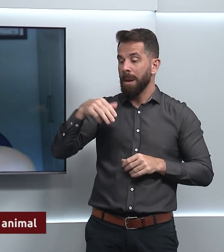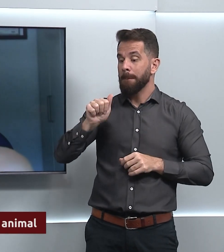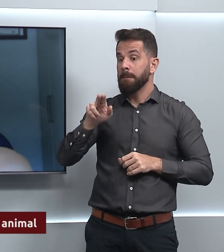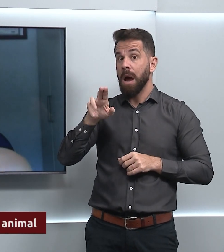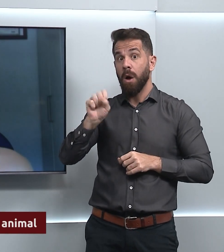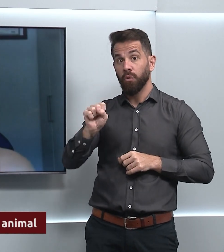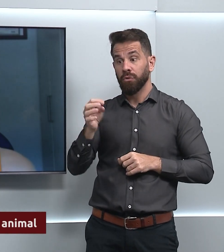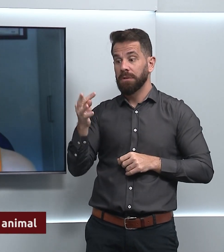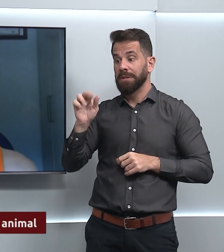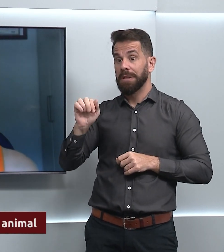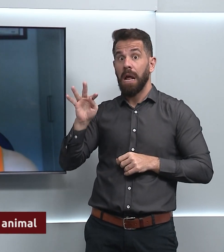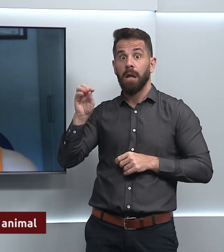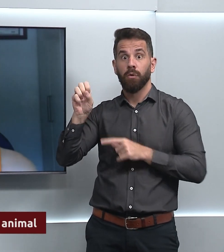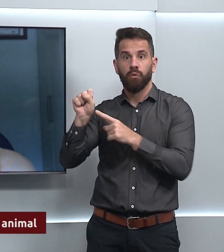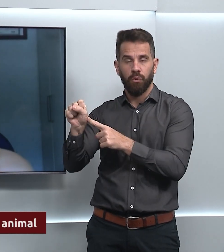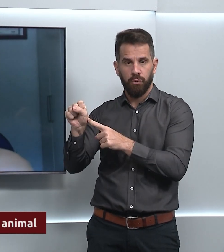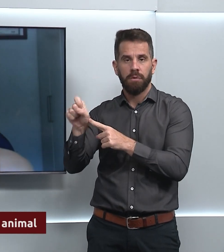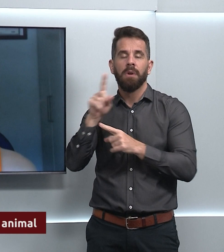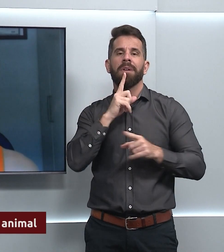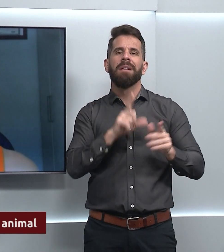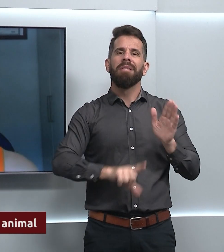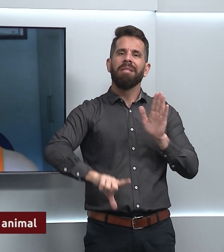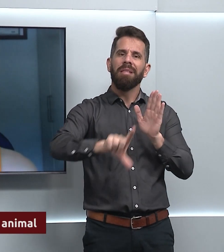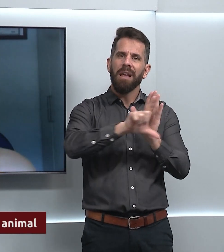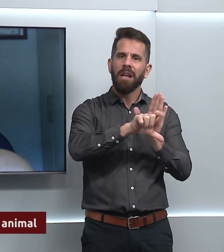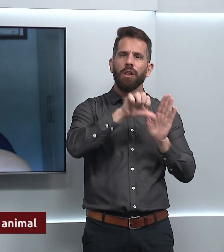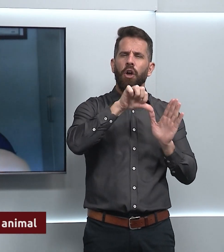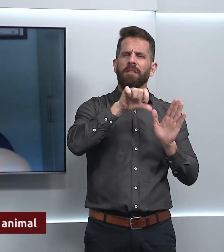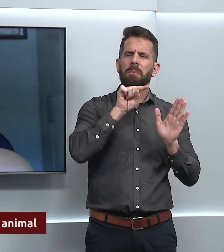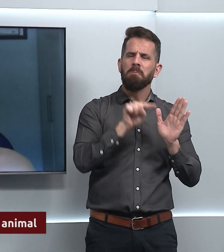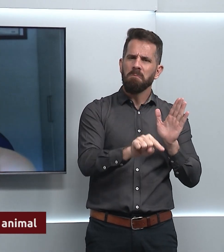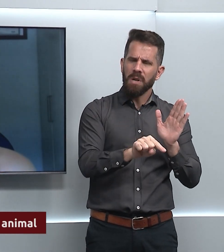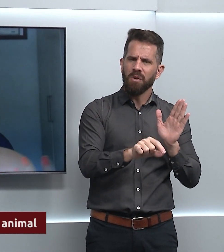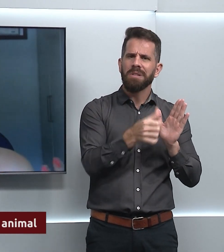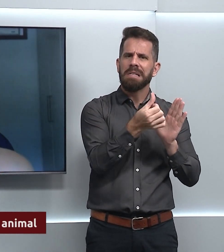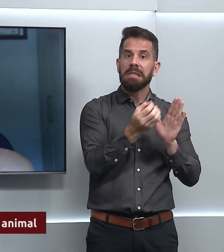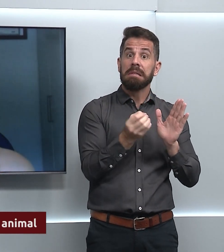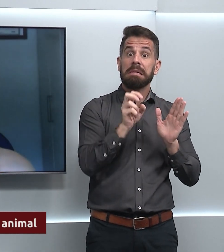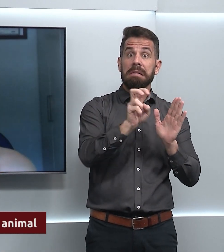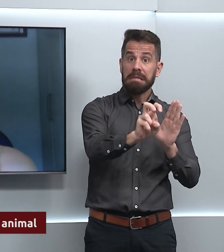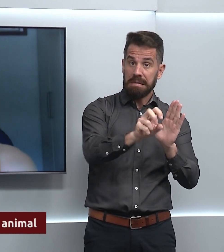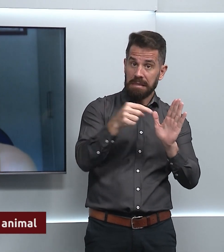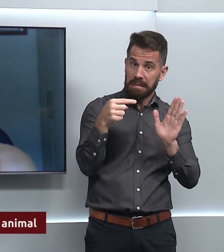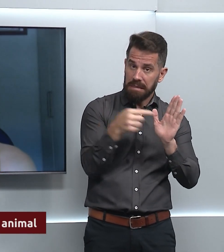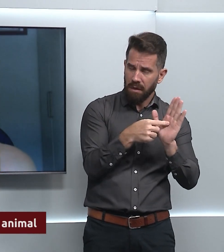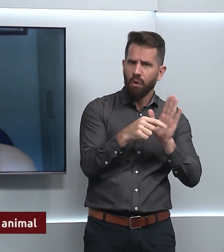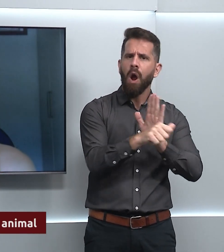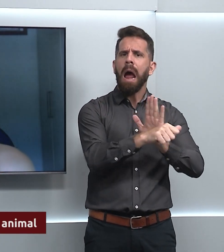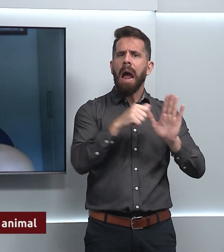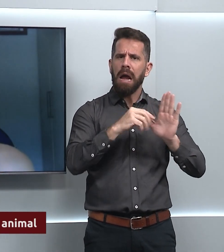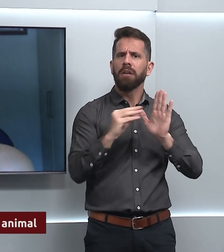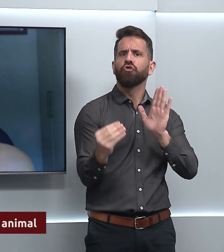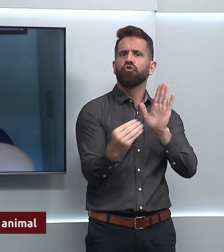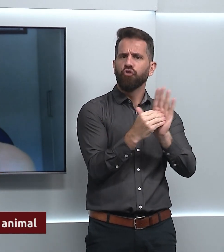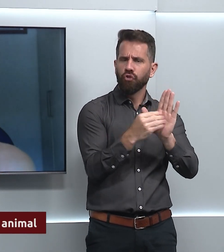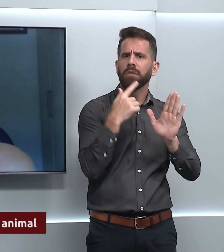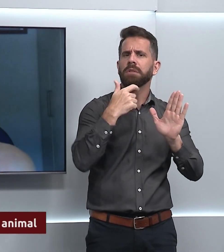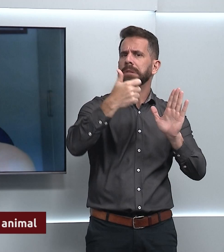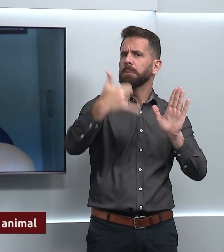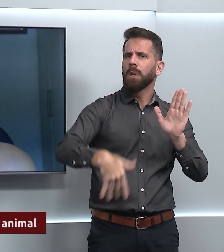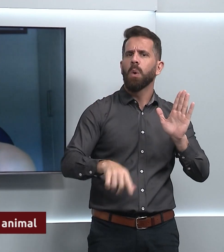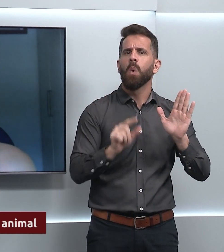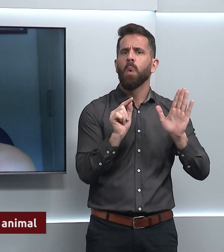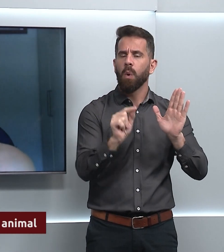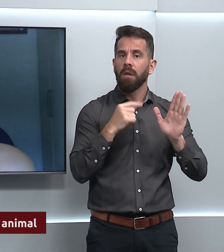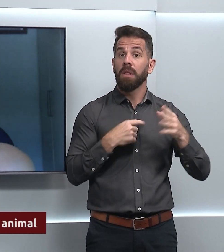pela nossa lei, que é a Lei 9.605, artigo 32, que pune, quem comete maus tratos, lá estão